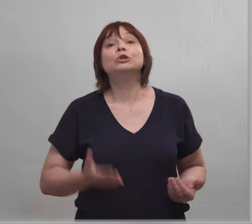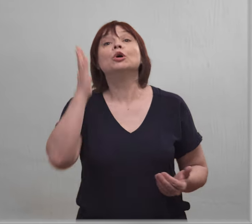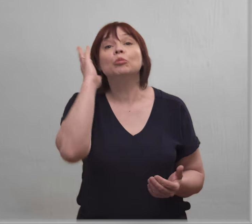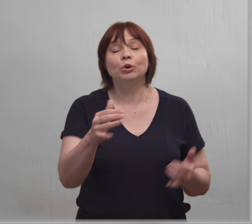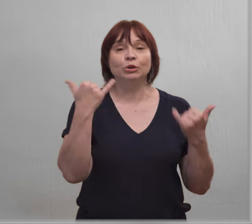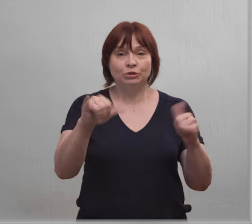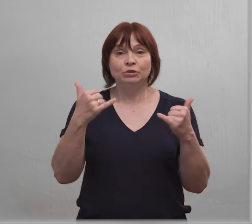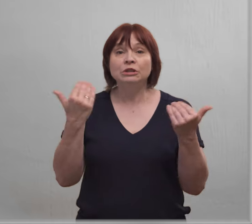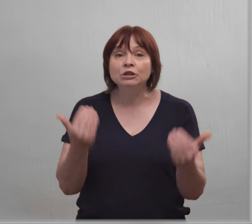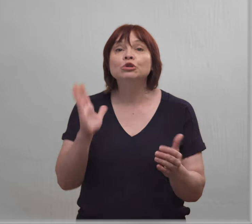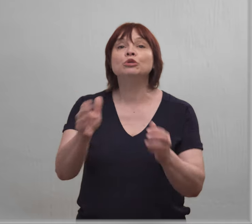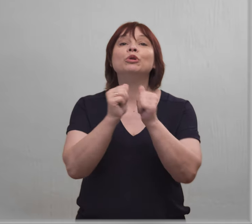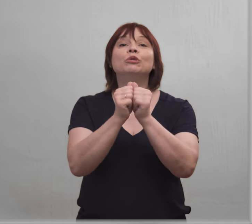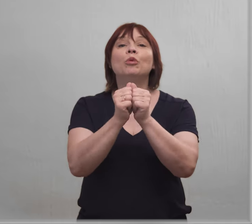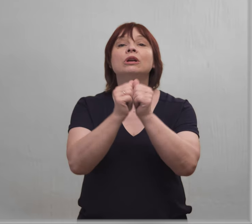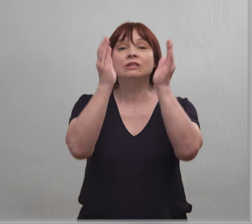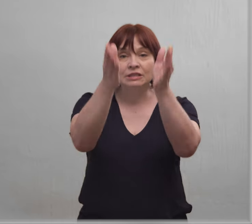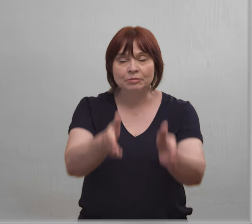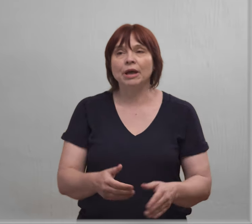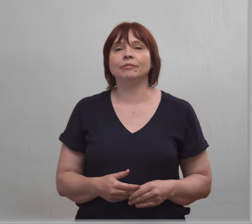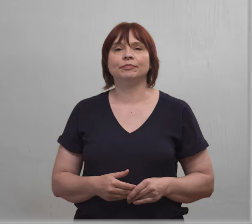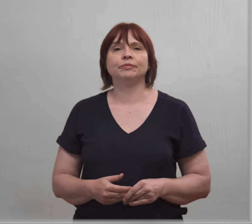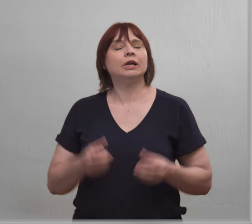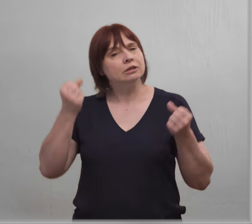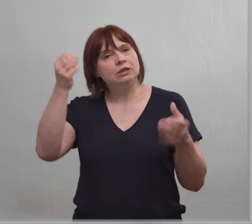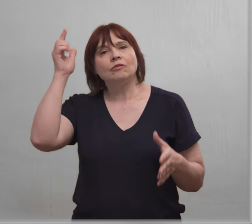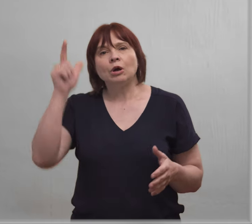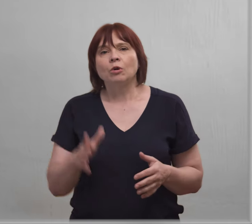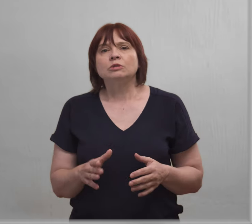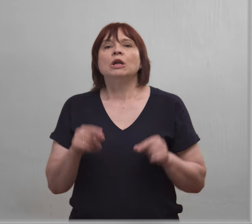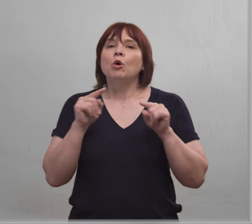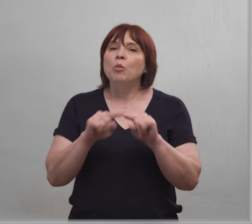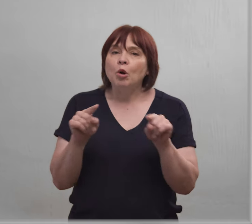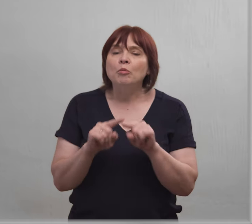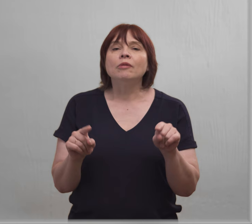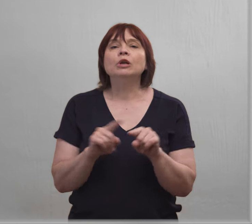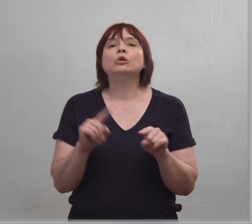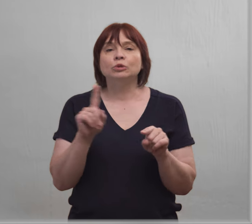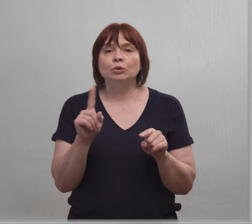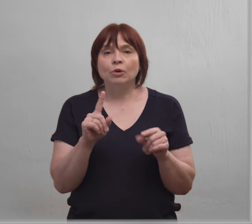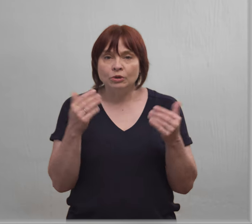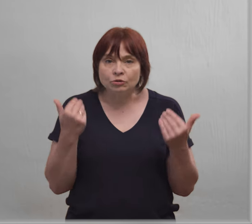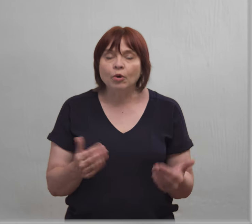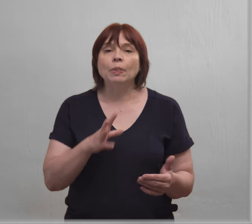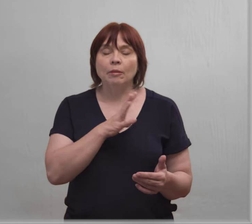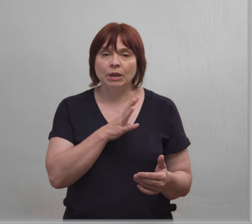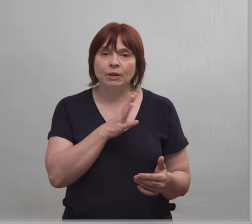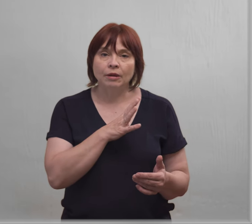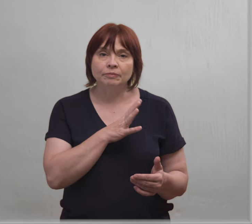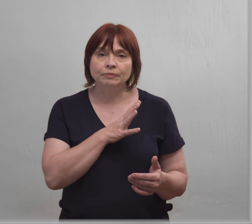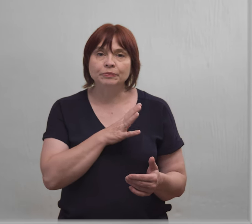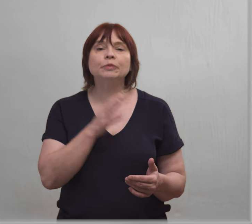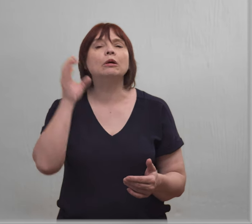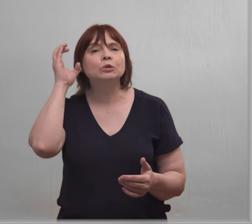вас. Ожидайте Господа. Слава Господу за проповедь, которая сегодня звучала, и вы